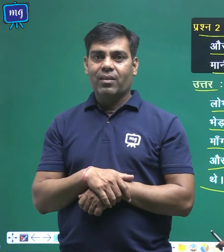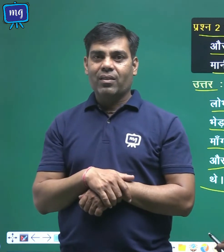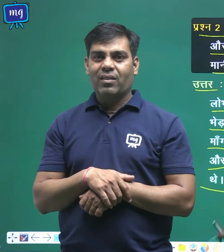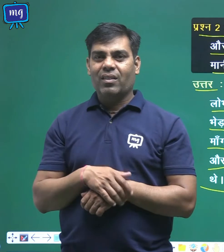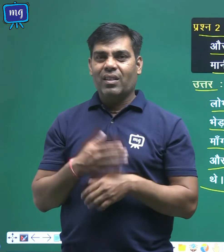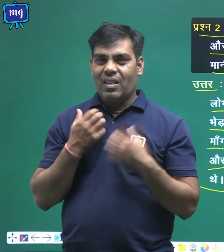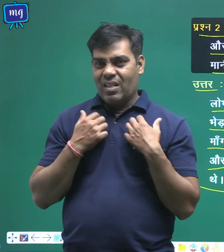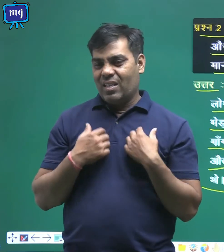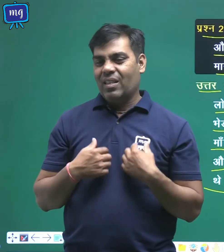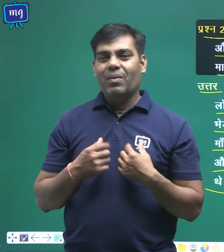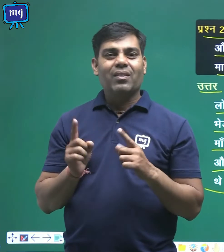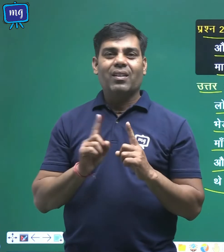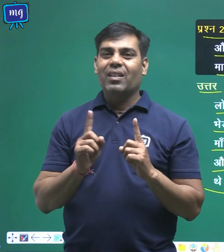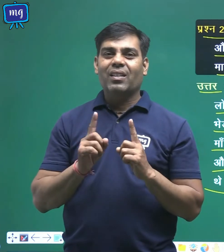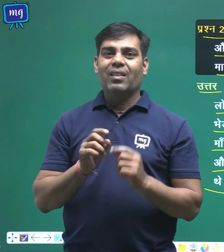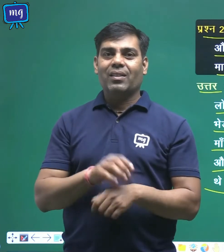असमर्थ थे।